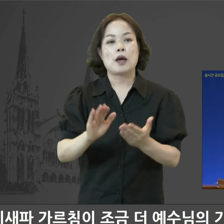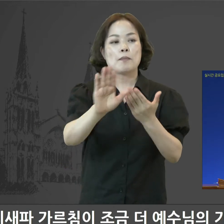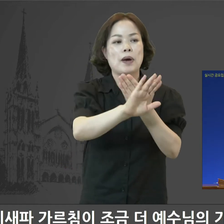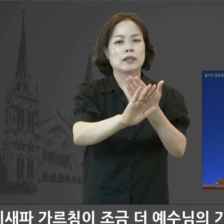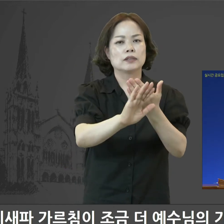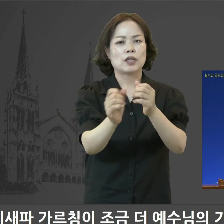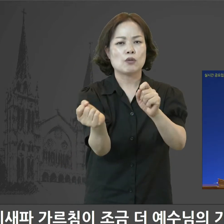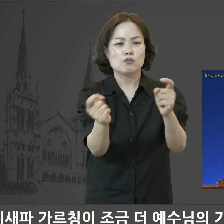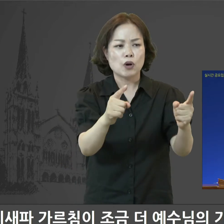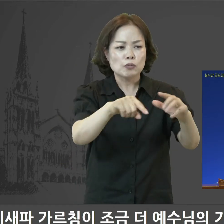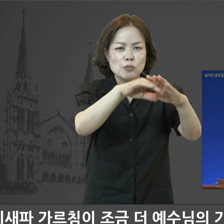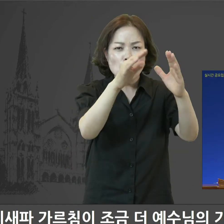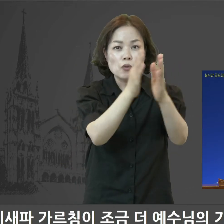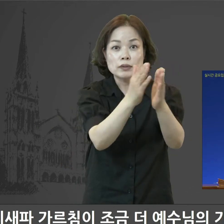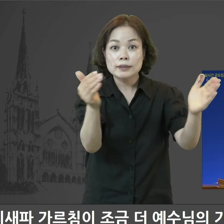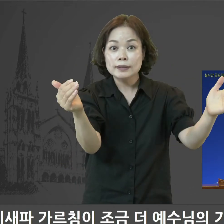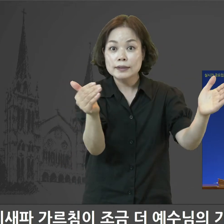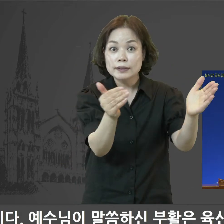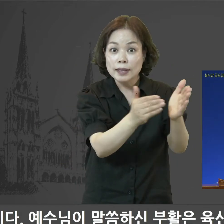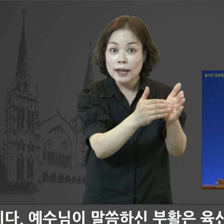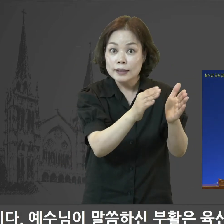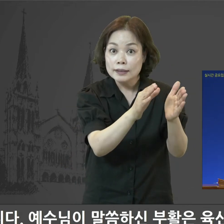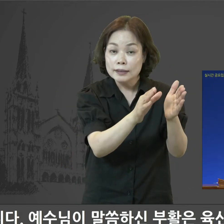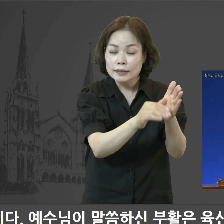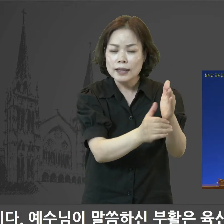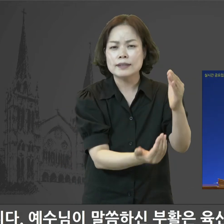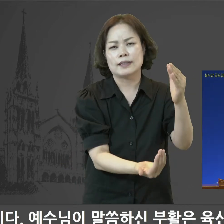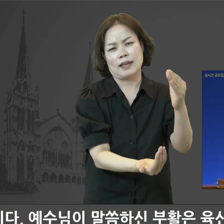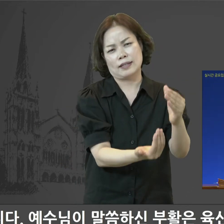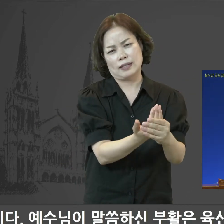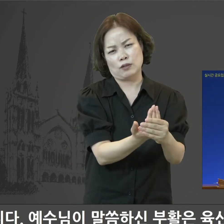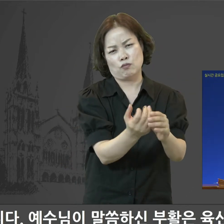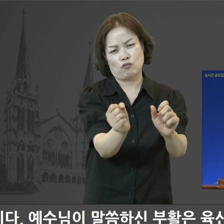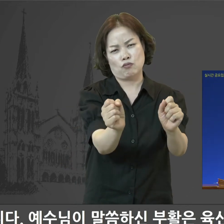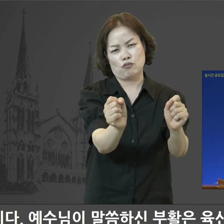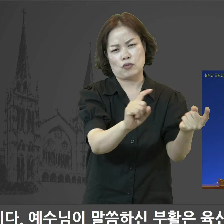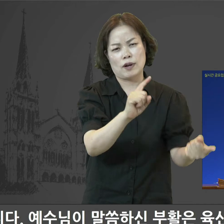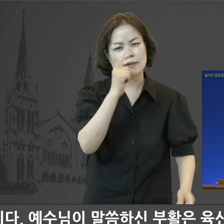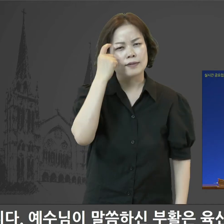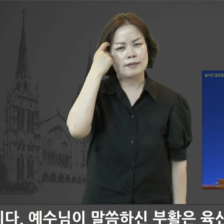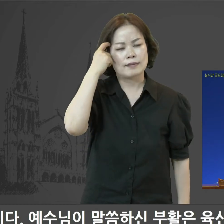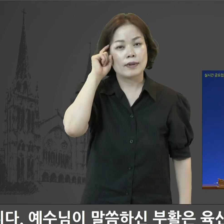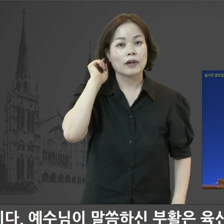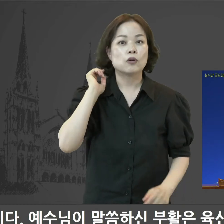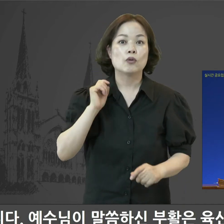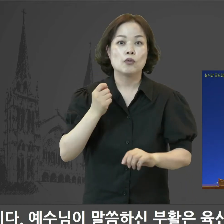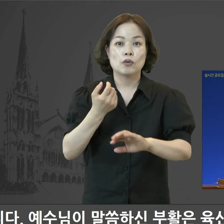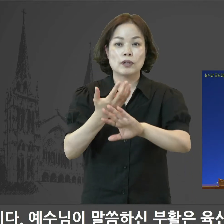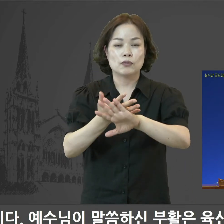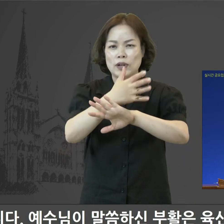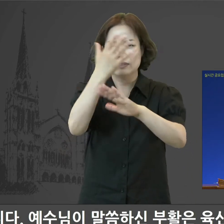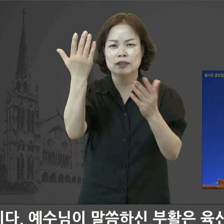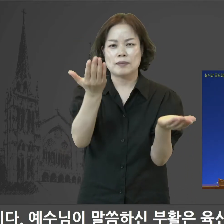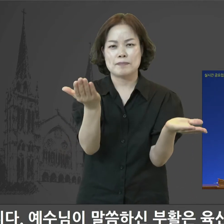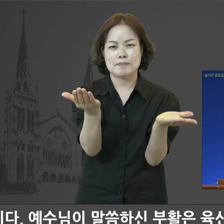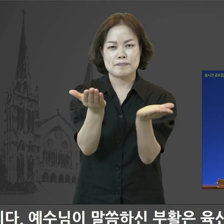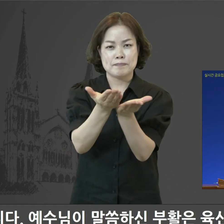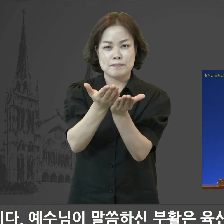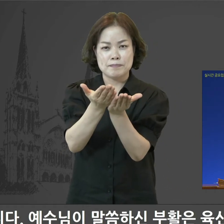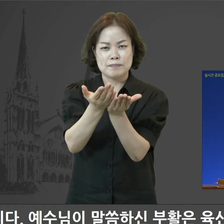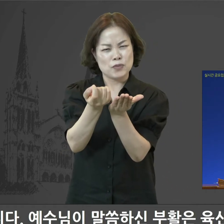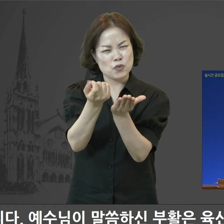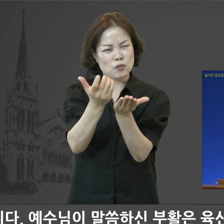부활은 모든 것이 끝날 때 그때 일어난다, 이런 부활관이에요. 그래서 완전히 일치하지는 않습니다.